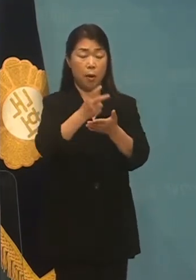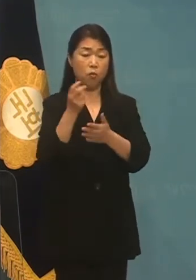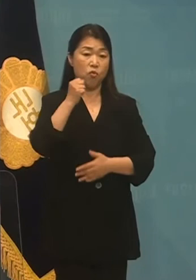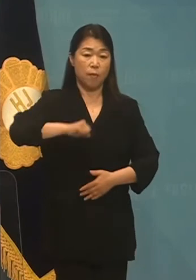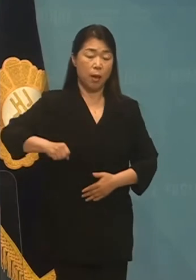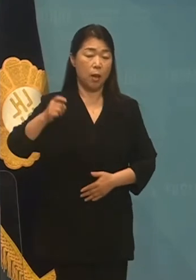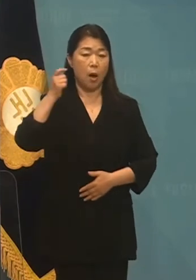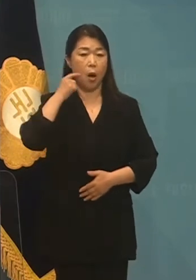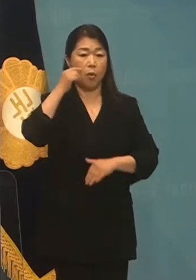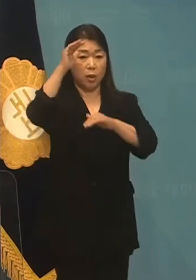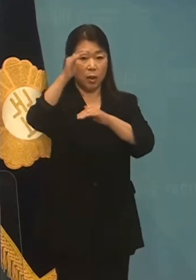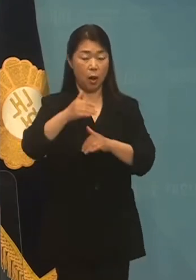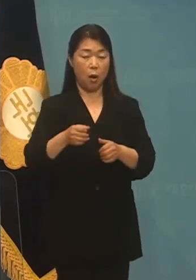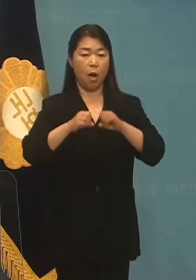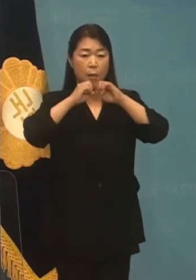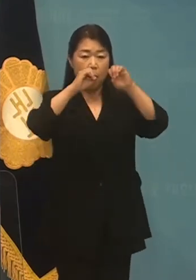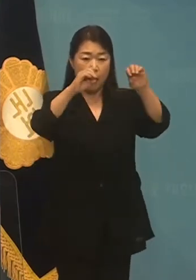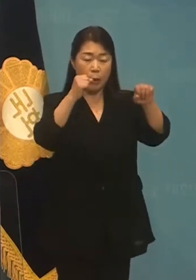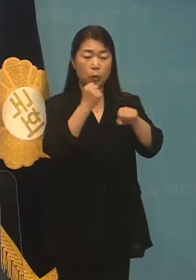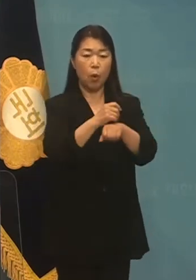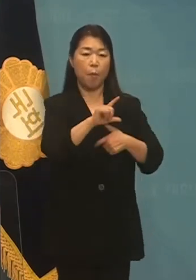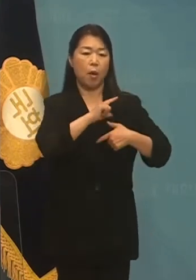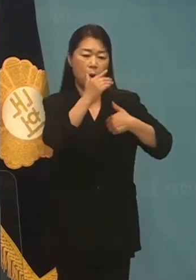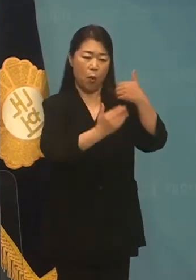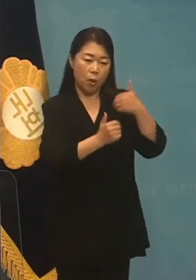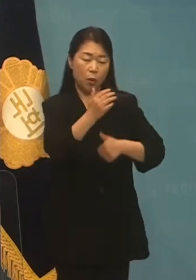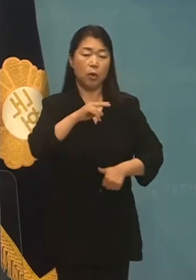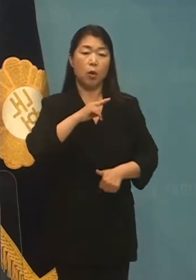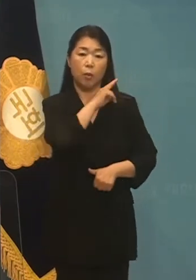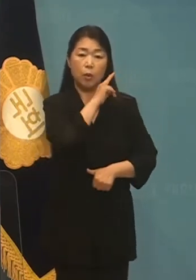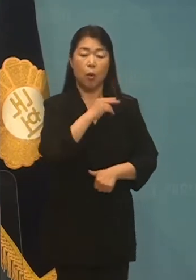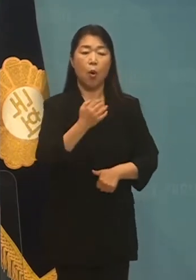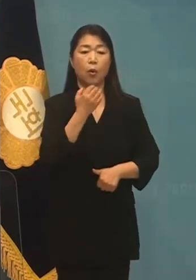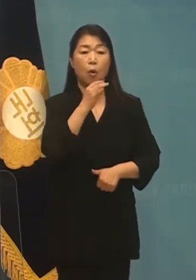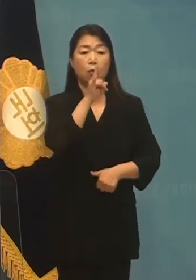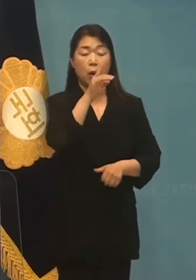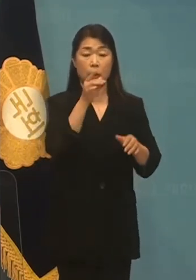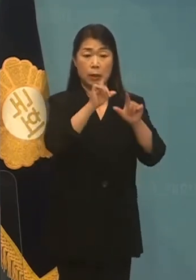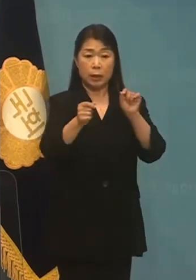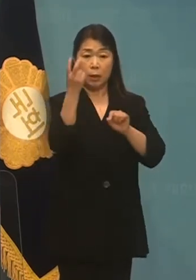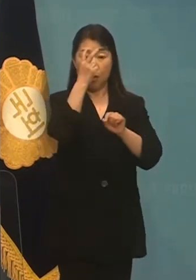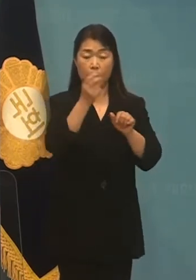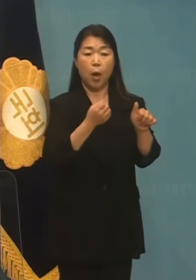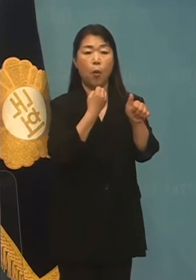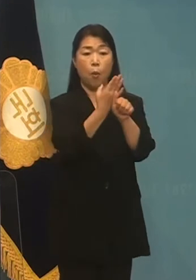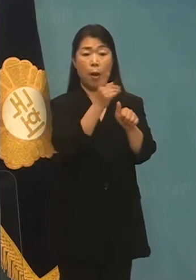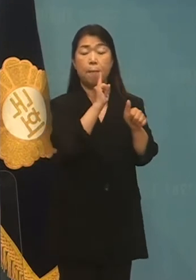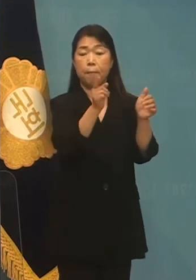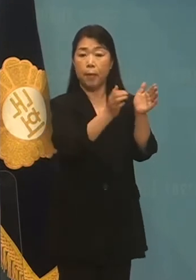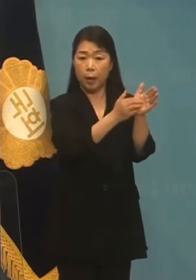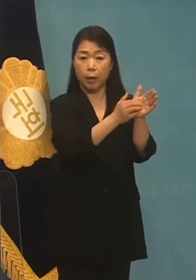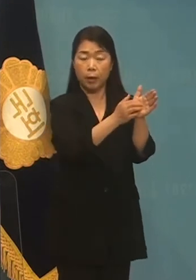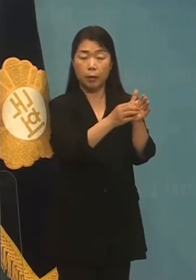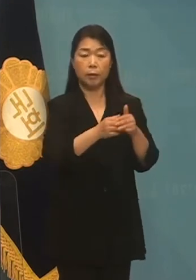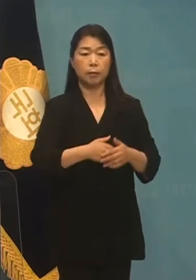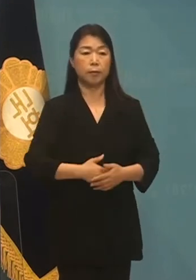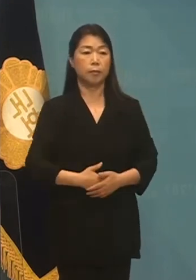위반과 허위사실 유포 및 명예훼손 혐의로 서울중앙지검에 고발한 바